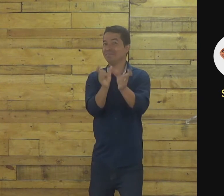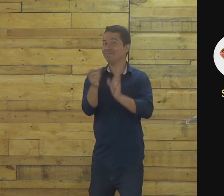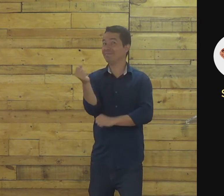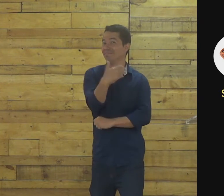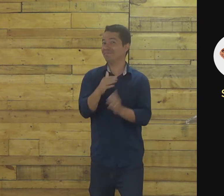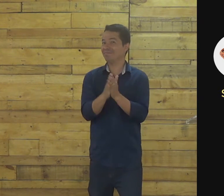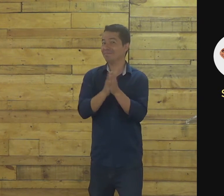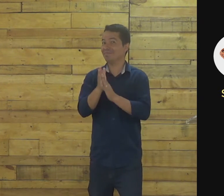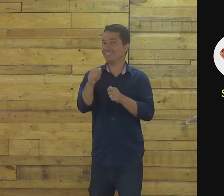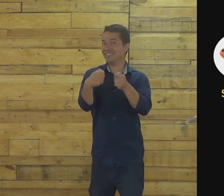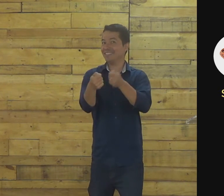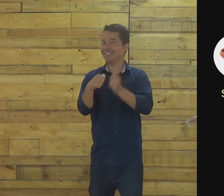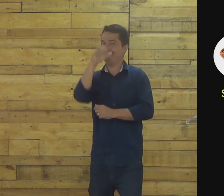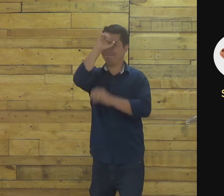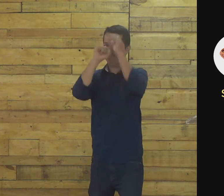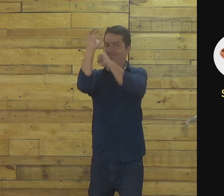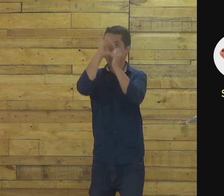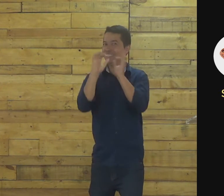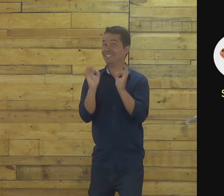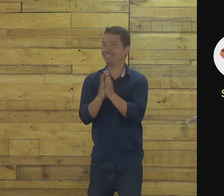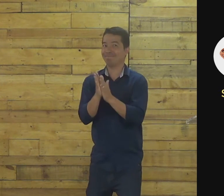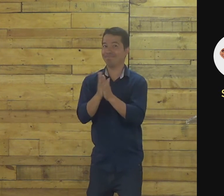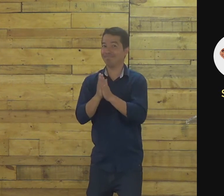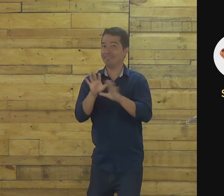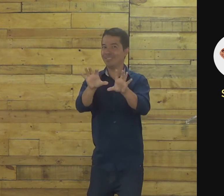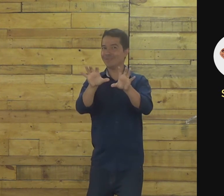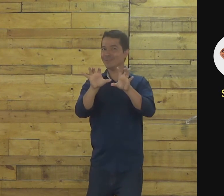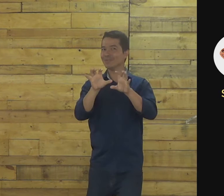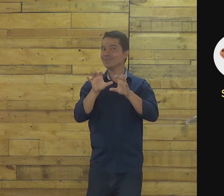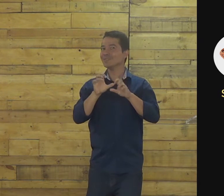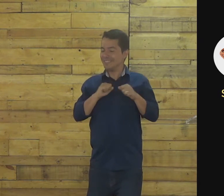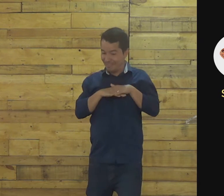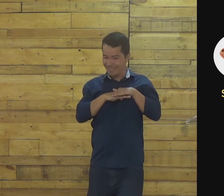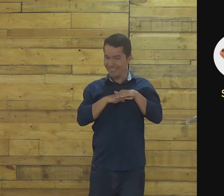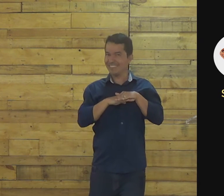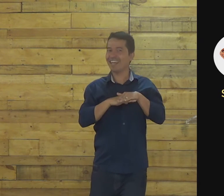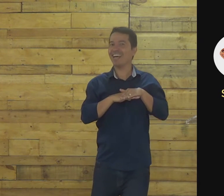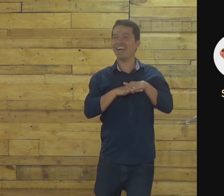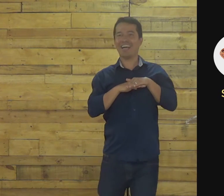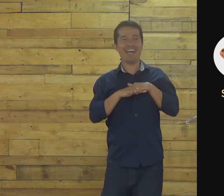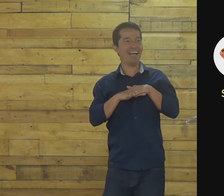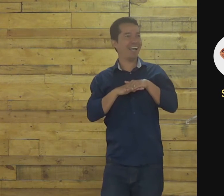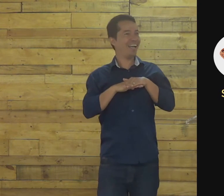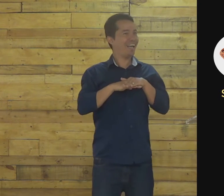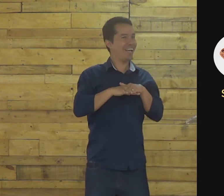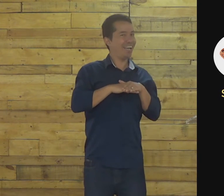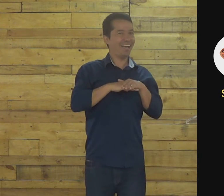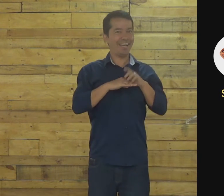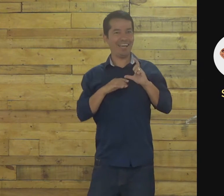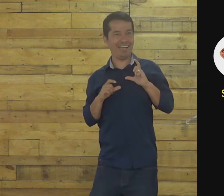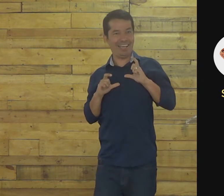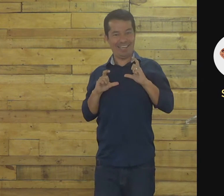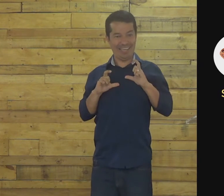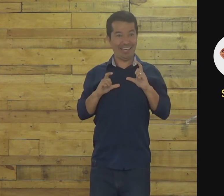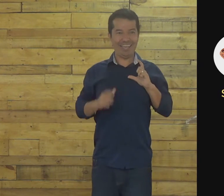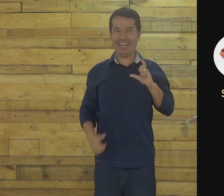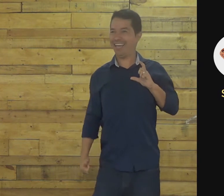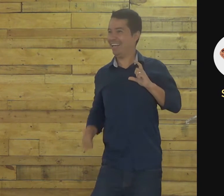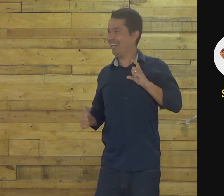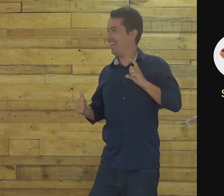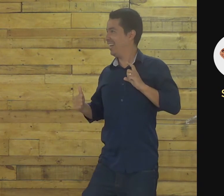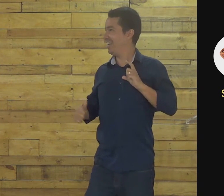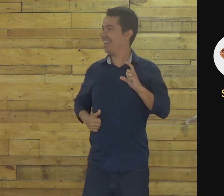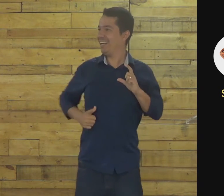Aí, avivamento, legal, legal. Tem sinal novo, tem palavra nova, eu quero aprender. Uhum, eu quero, eu quero. Aí você guarda para você, porque você